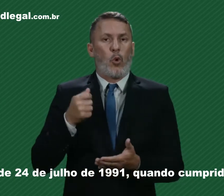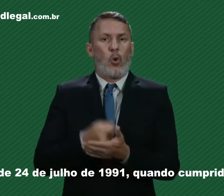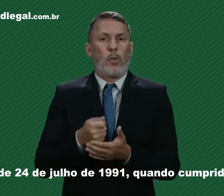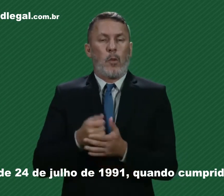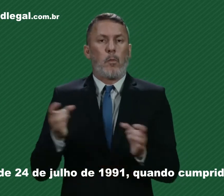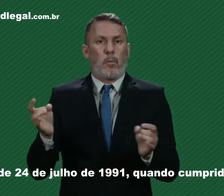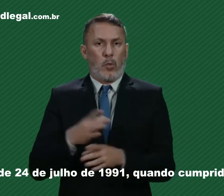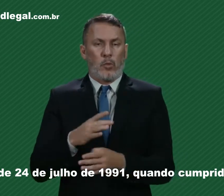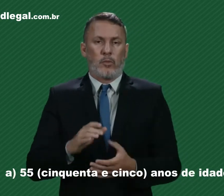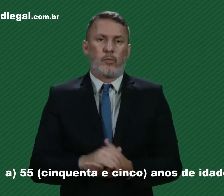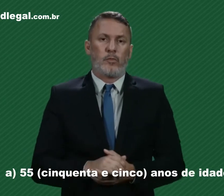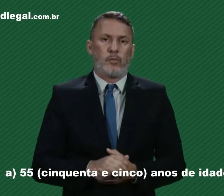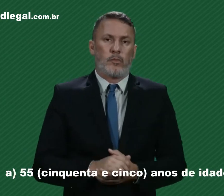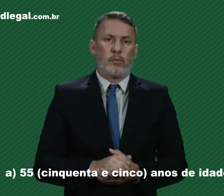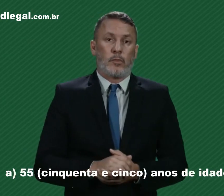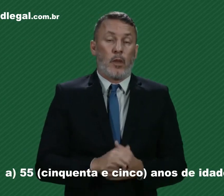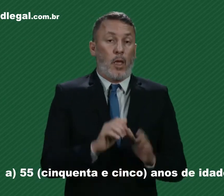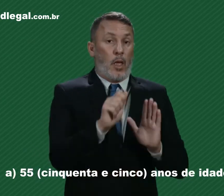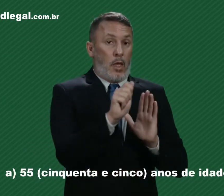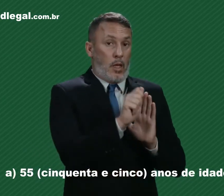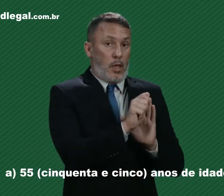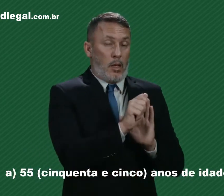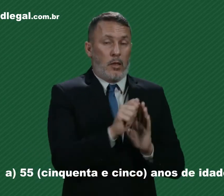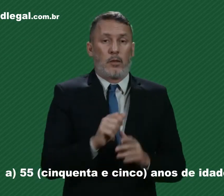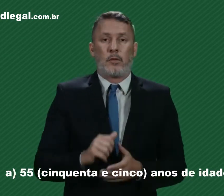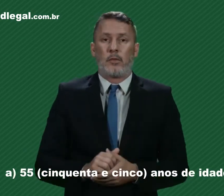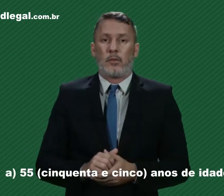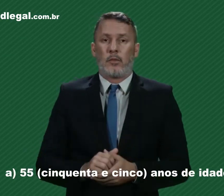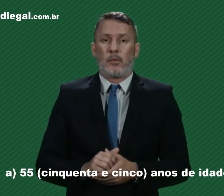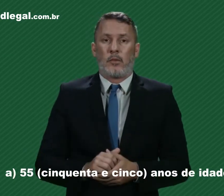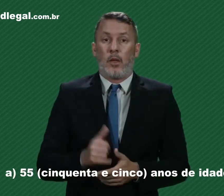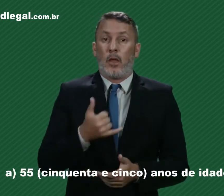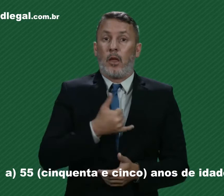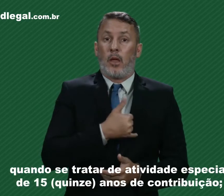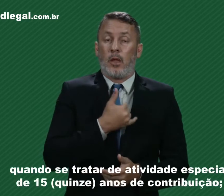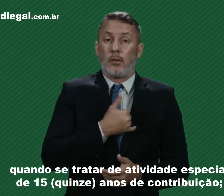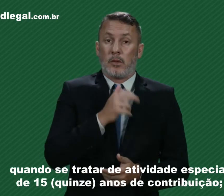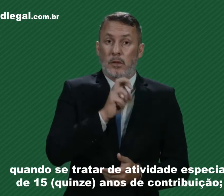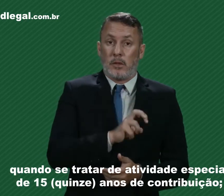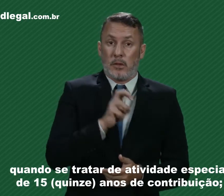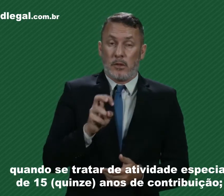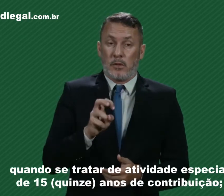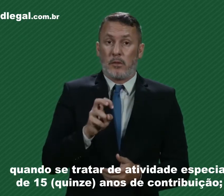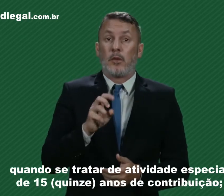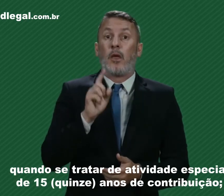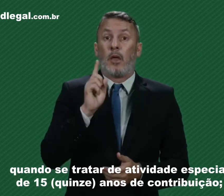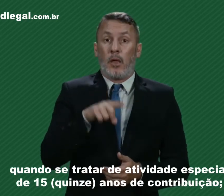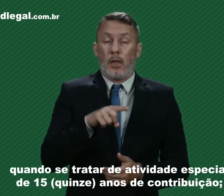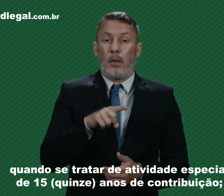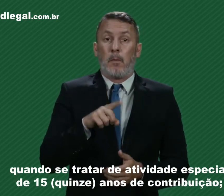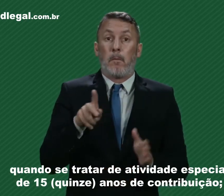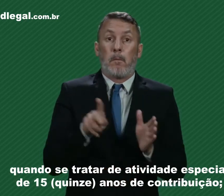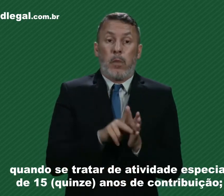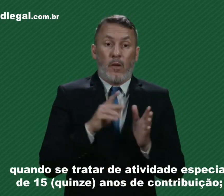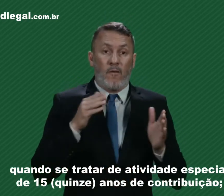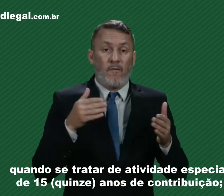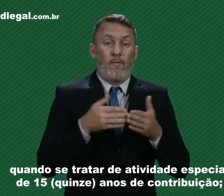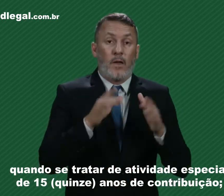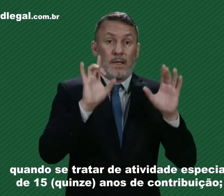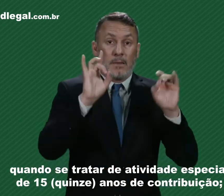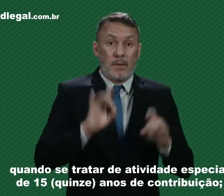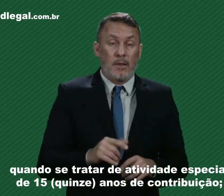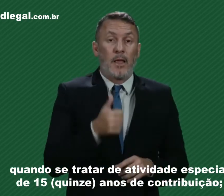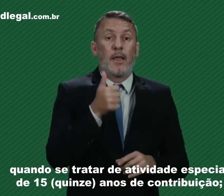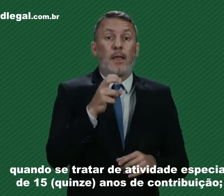cumpridos. Alínea A. 55 anos de idade, quando se tratar de atividade especial de